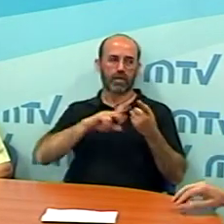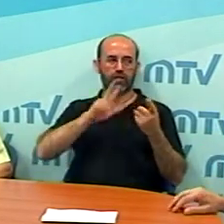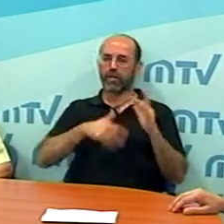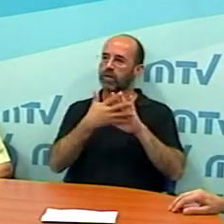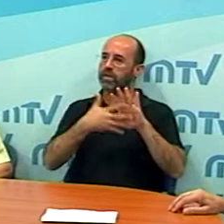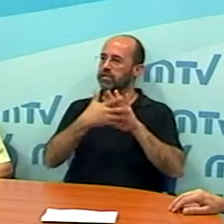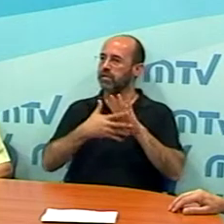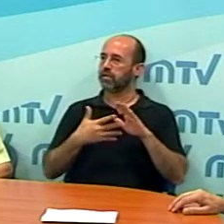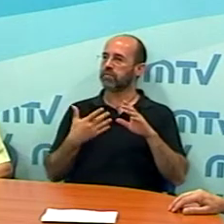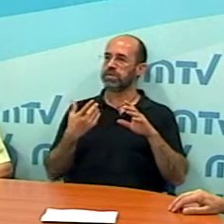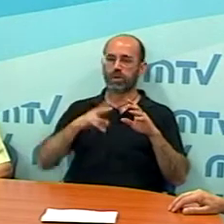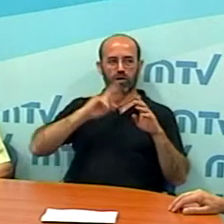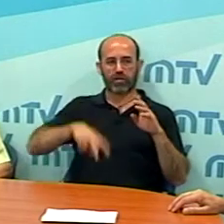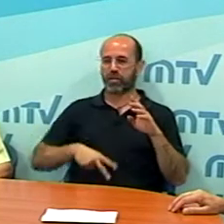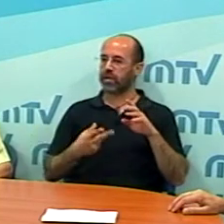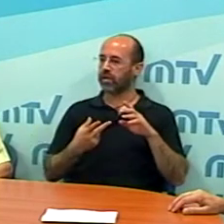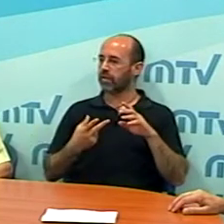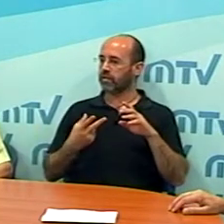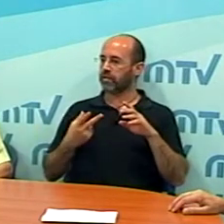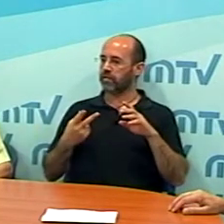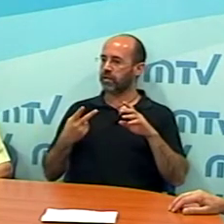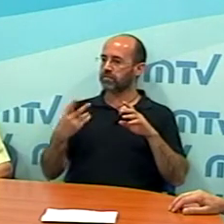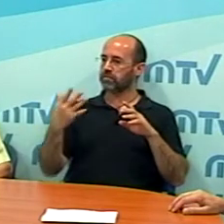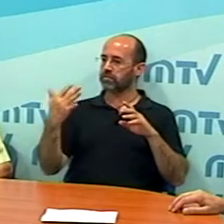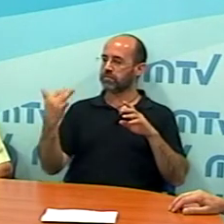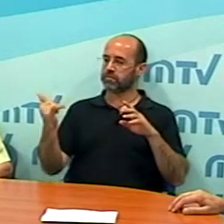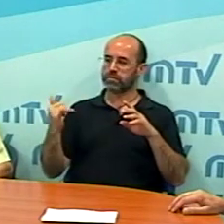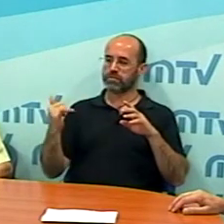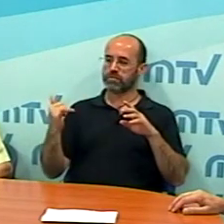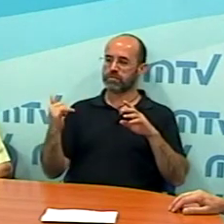Cuando se reconoce la lengua de signos es como si se reconociera, es decir,